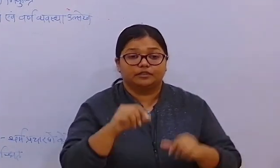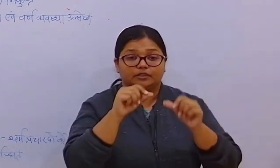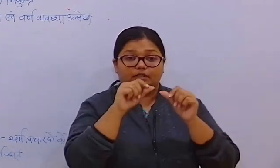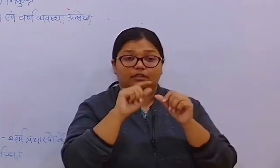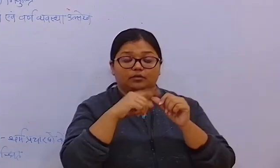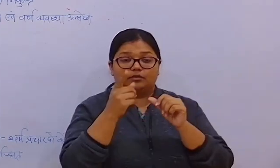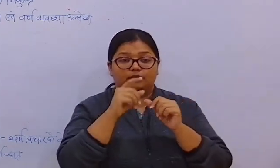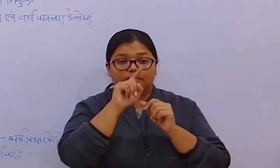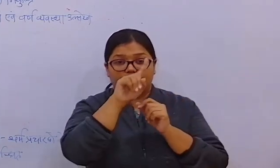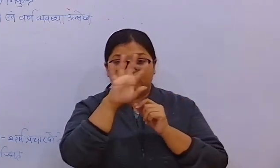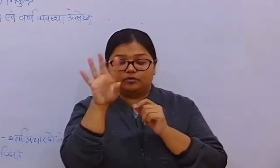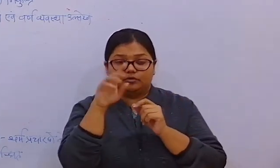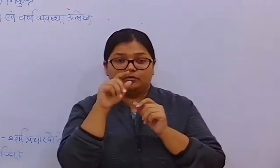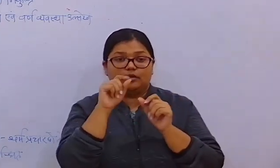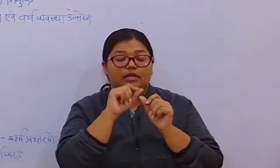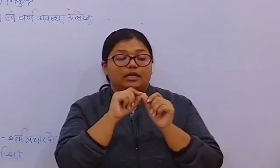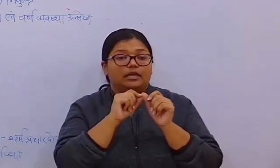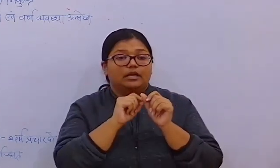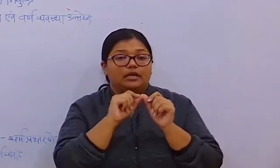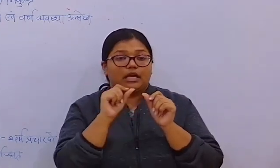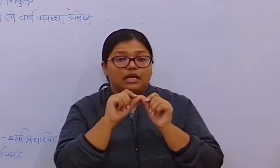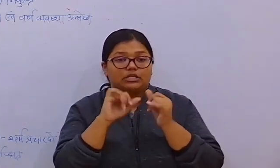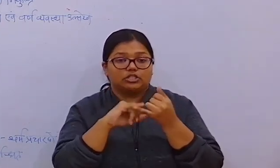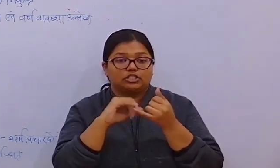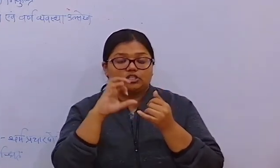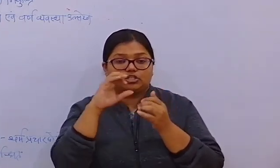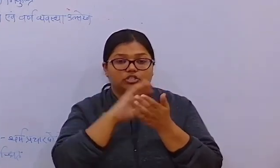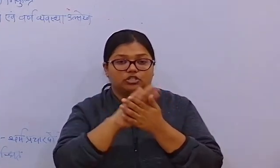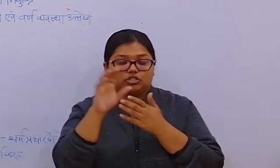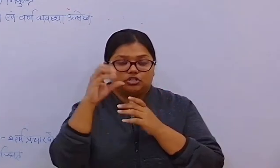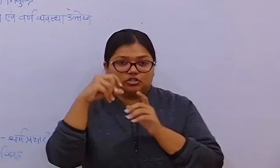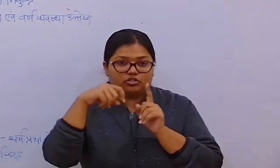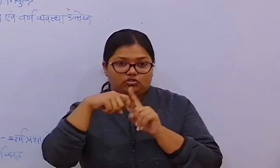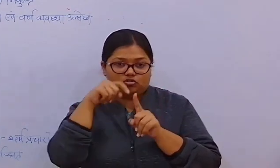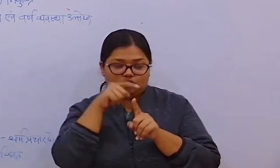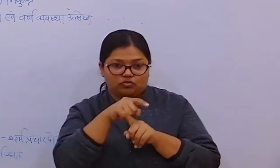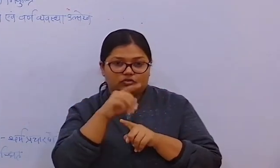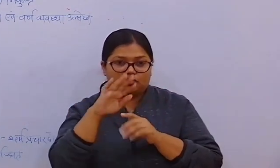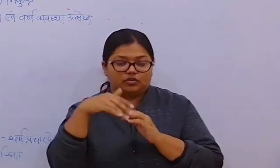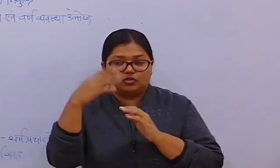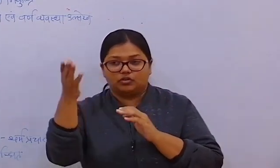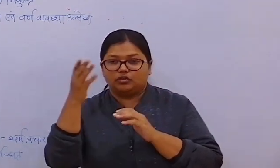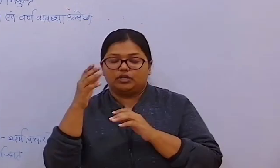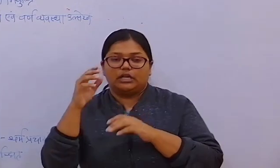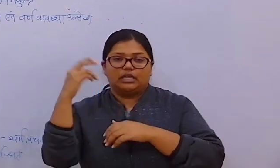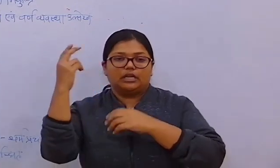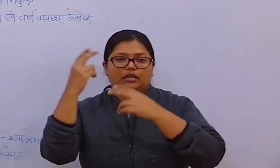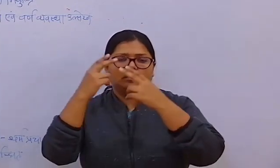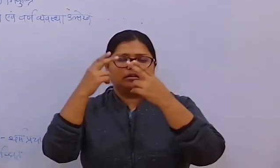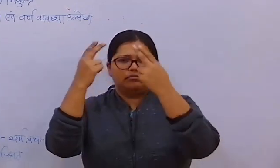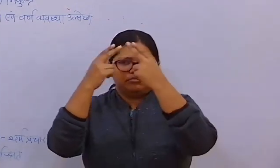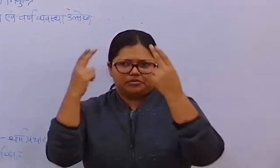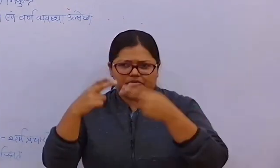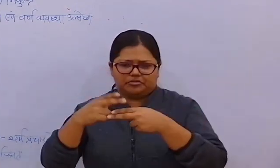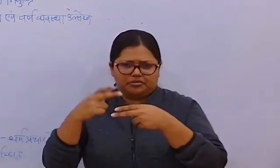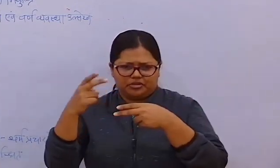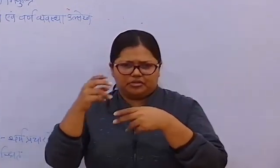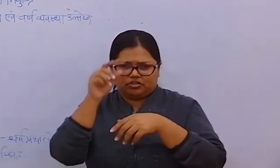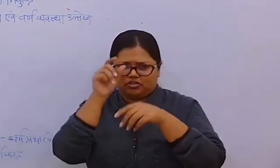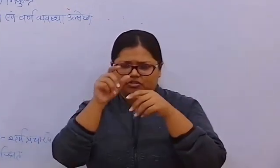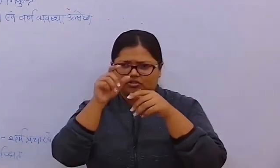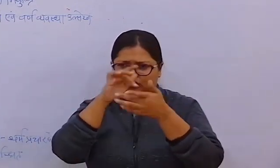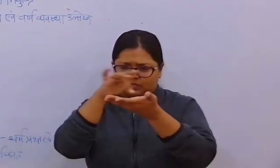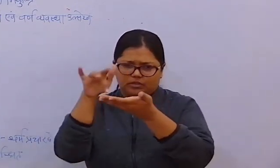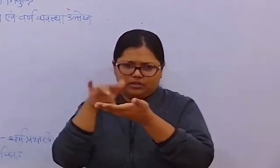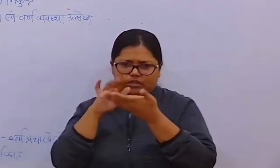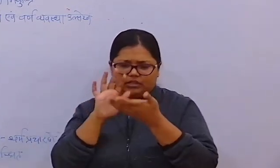5 यूनानी राजा जो थे, मतलब अलग अलग राज्य में, वहाँ पे अपने धर्म प्रचारकों को क्या किया था, भेजा था। उसका भी उल्लेख हमको